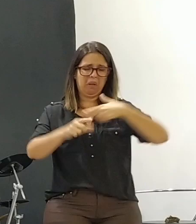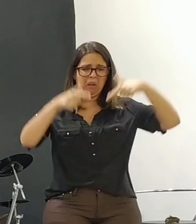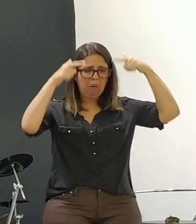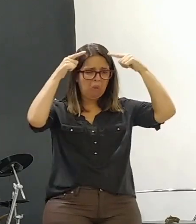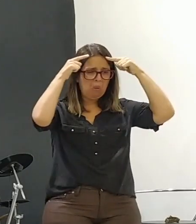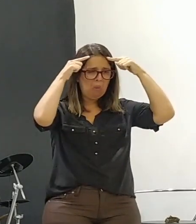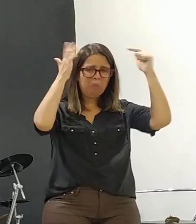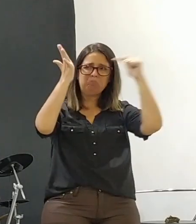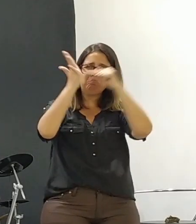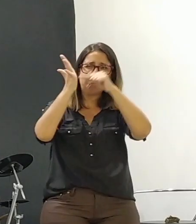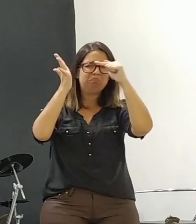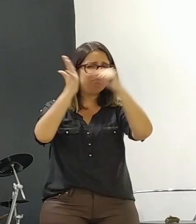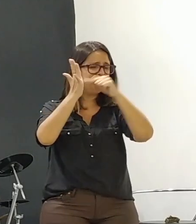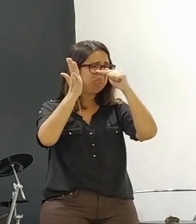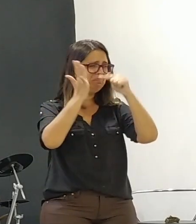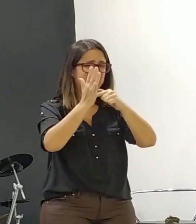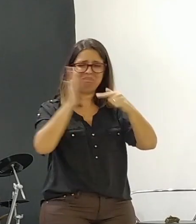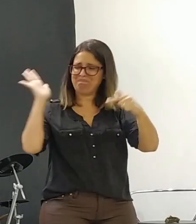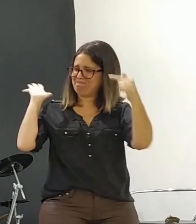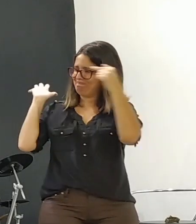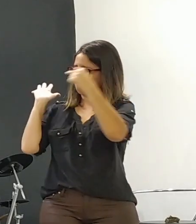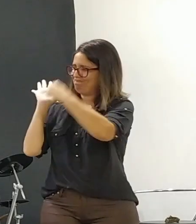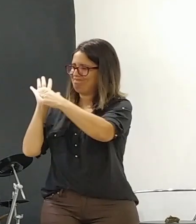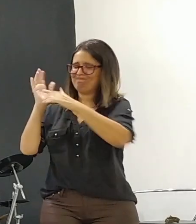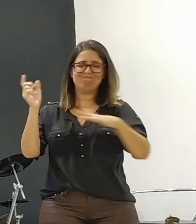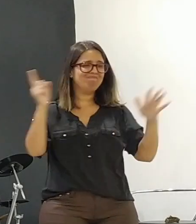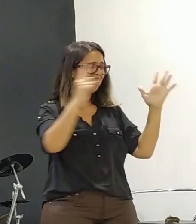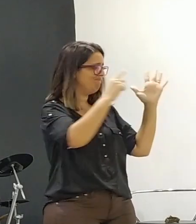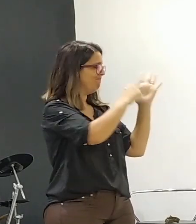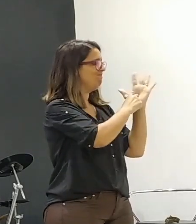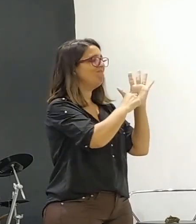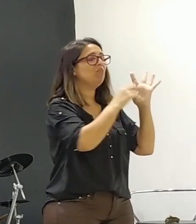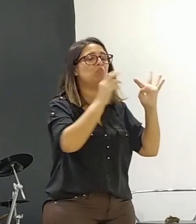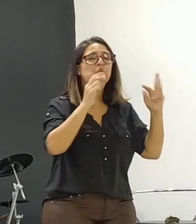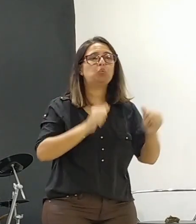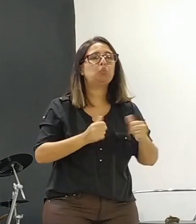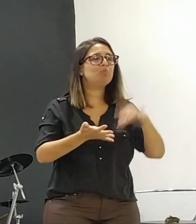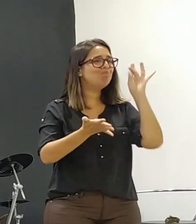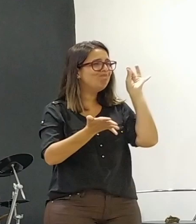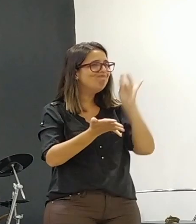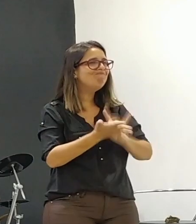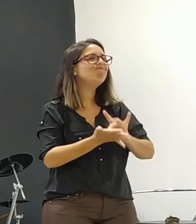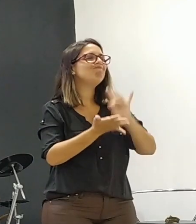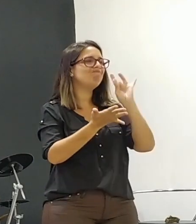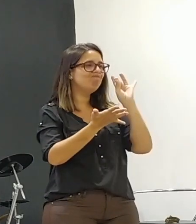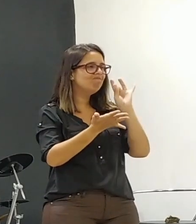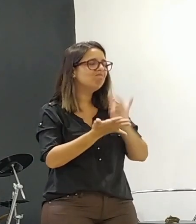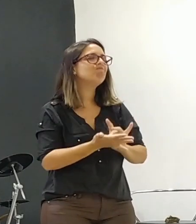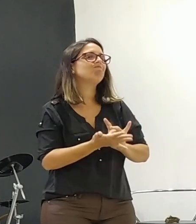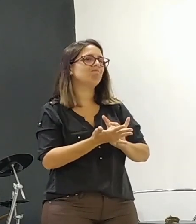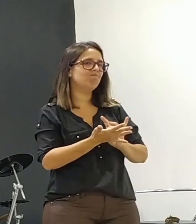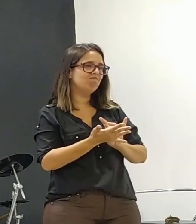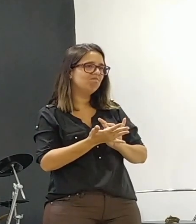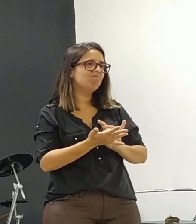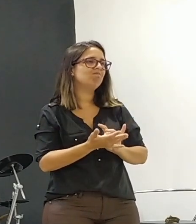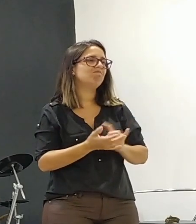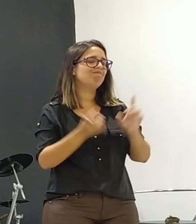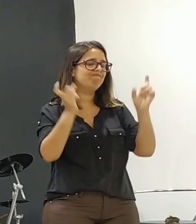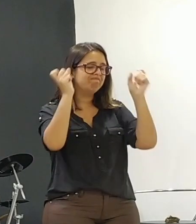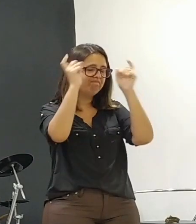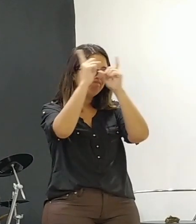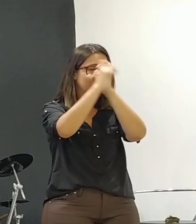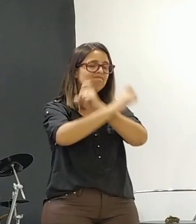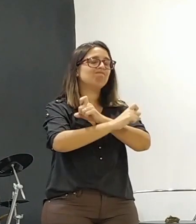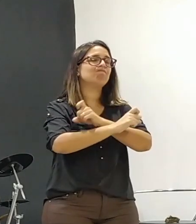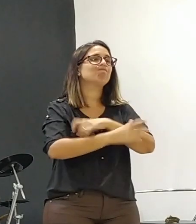de espinho, os cravos pregados na sua mão, tudo aquilo ali foi real. Aleluia. Tudo aquilo foi